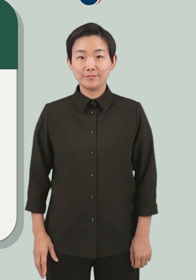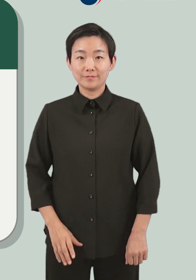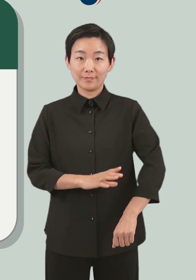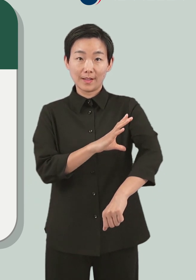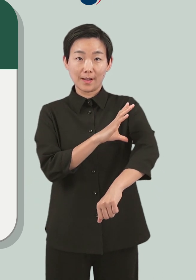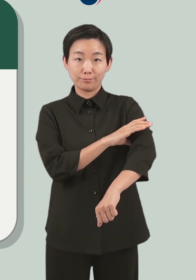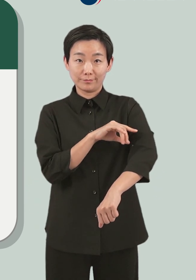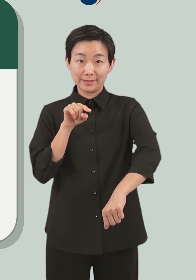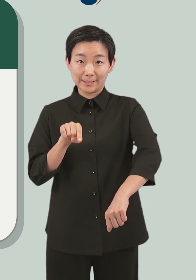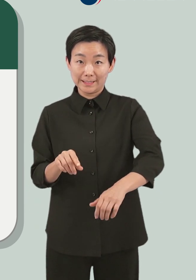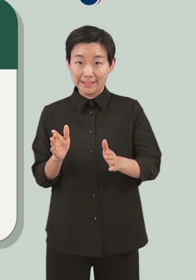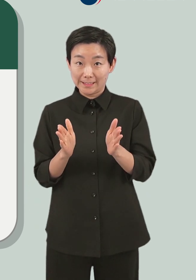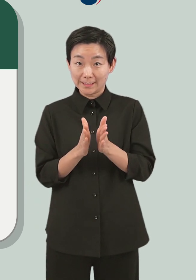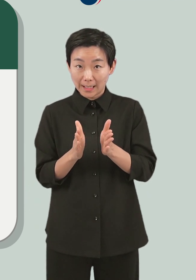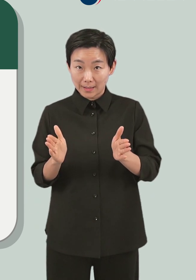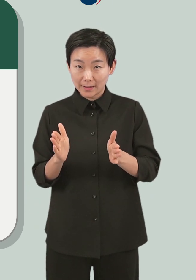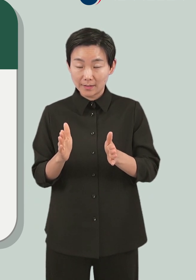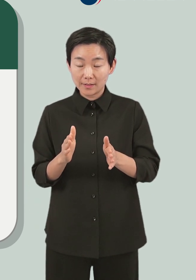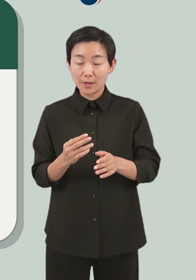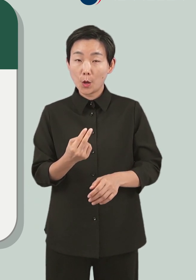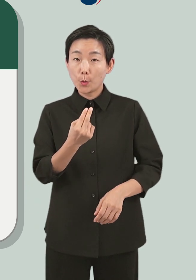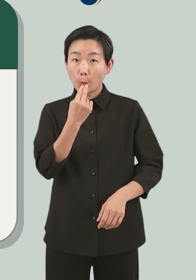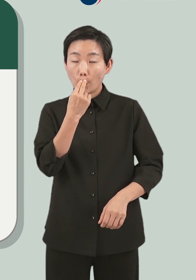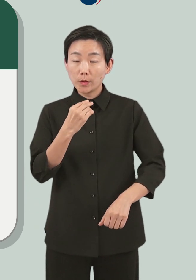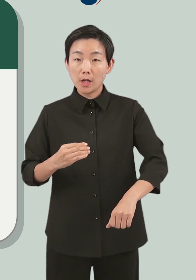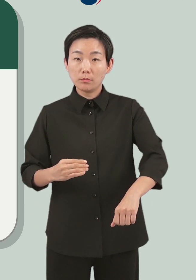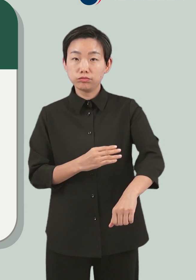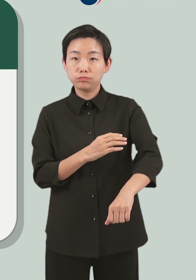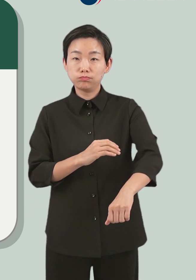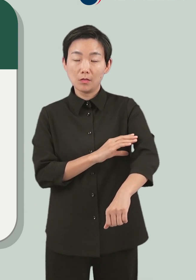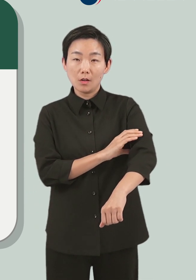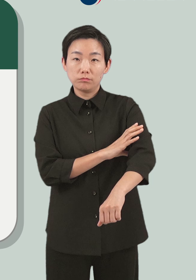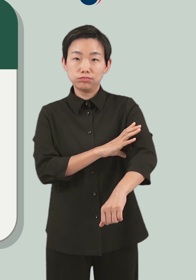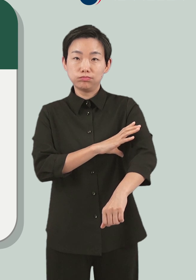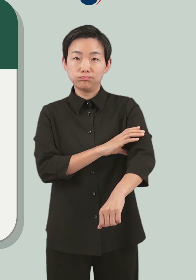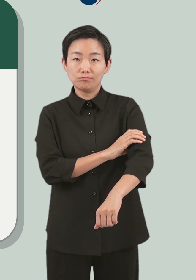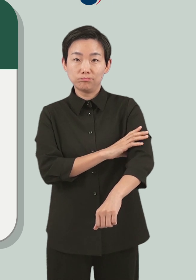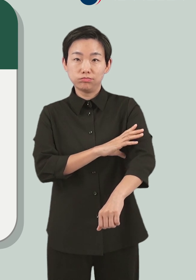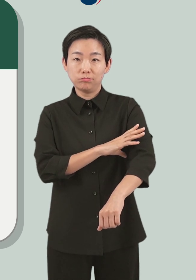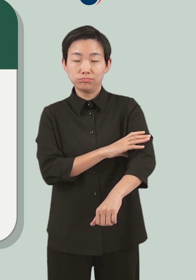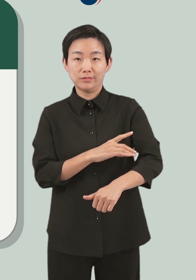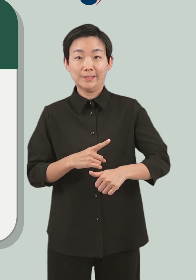공기를 자동으로 넣어 압력을 조절한 뒤 혈압과 심박수를 표시합니다.